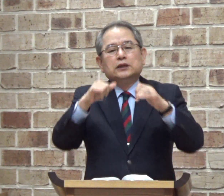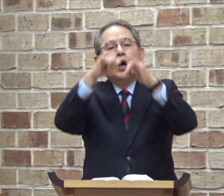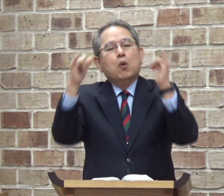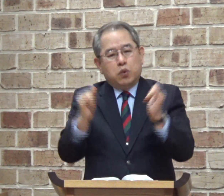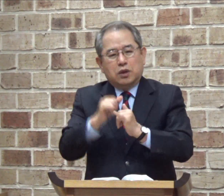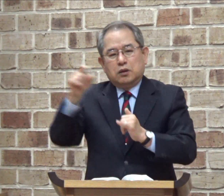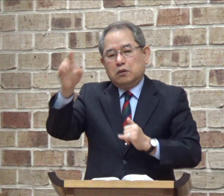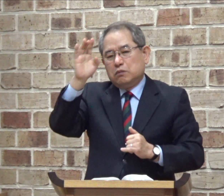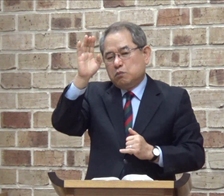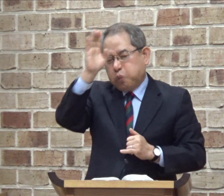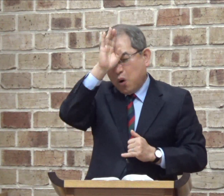되고